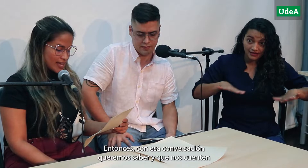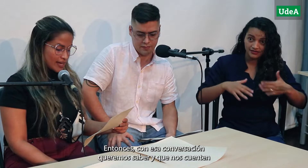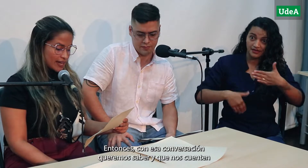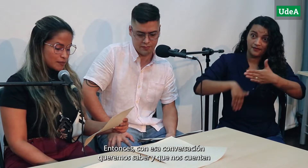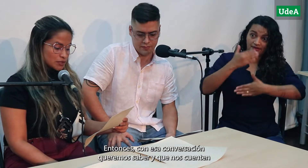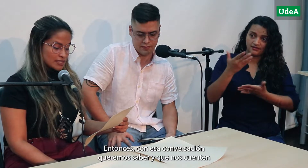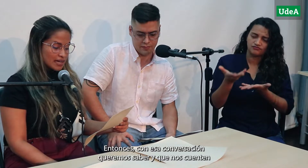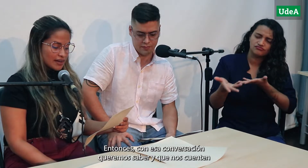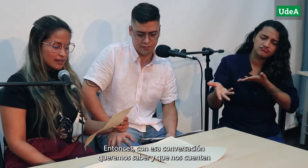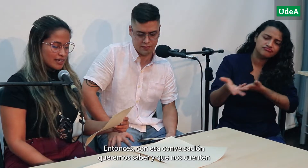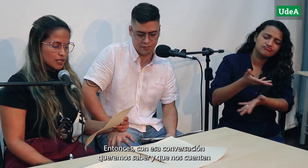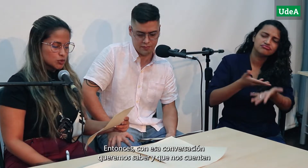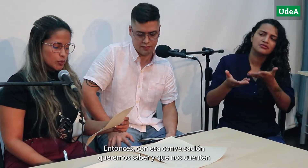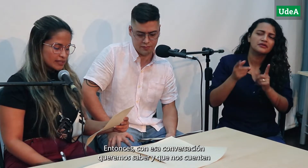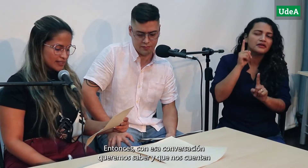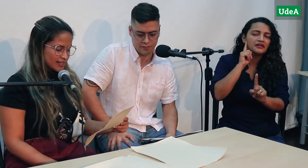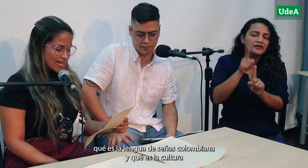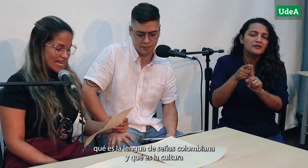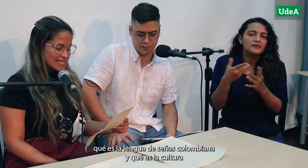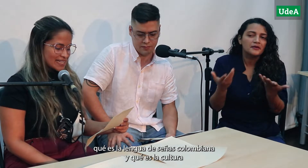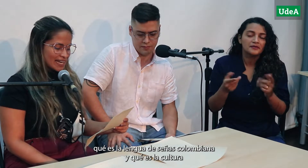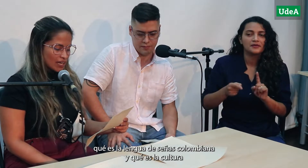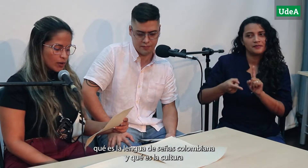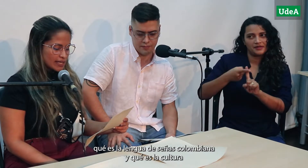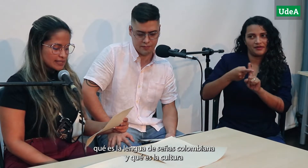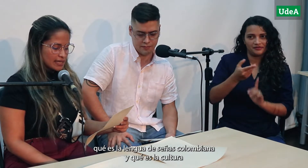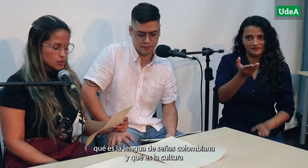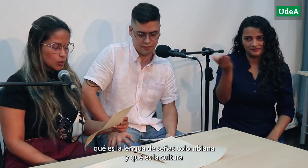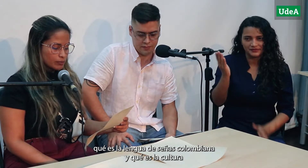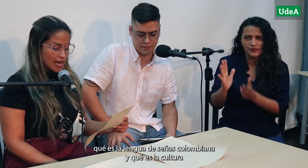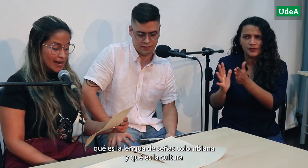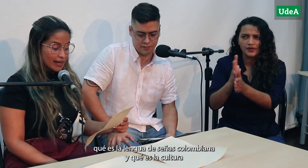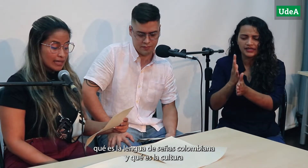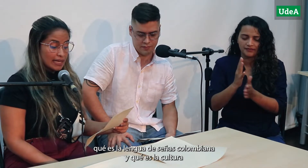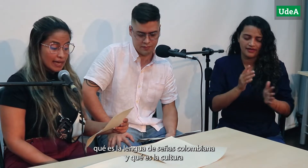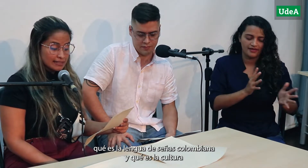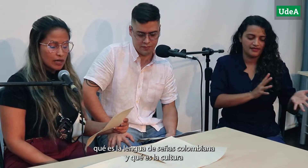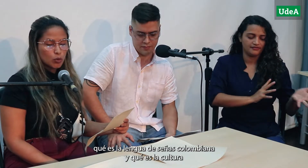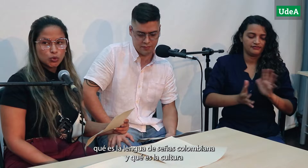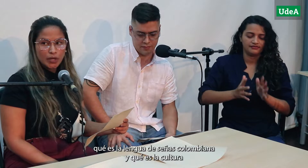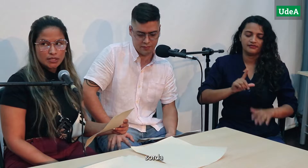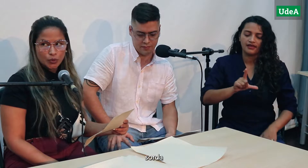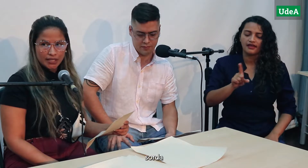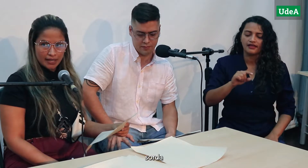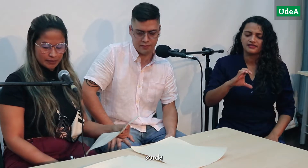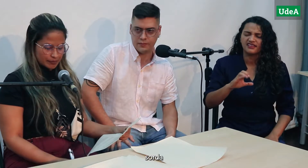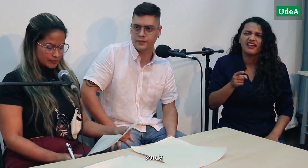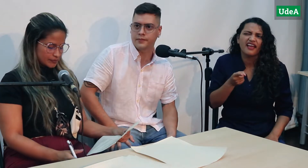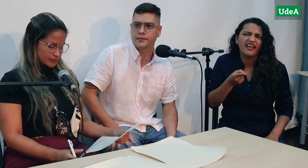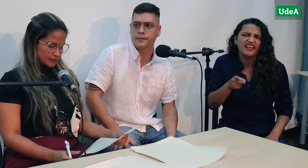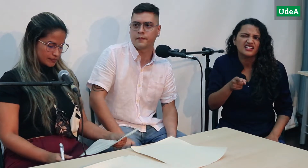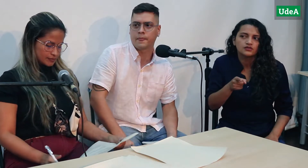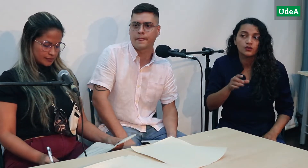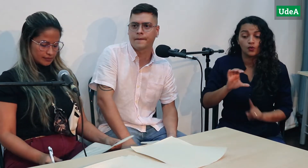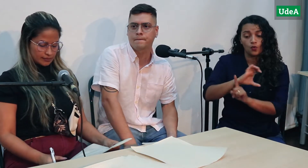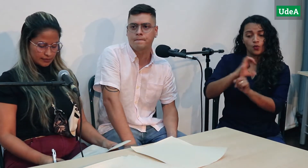conversación, queremos saber y que nos cuenten qué es la lengua de señas colombiana y qué es la cultura sorda.